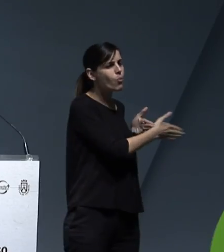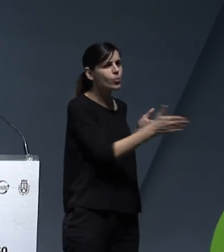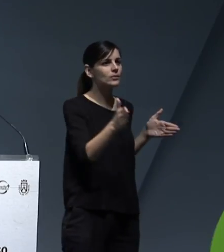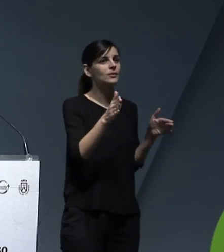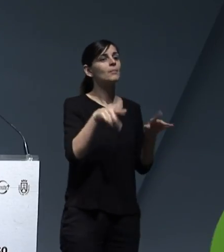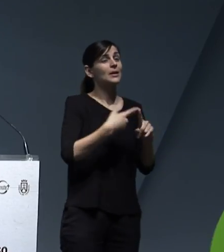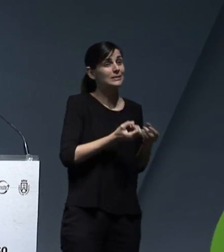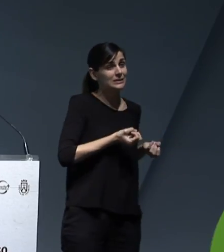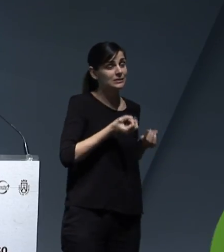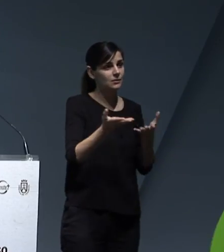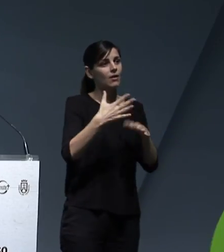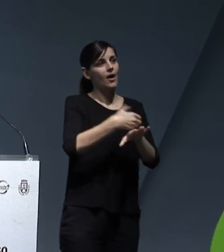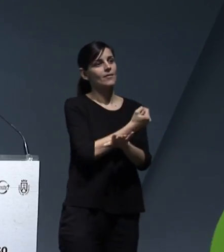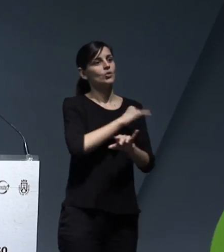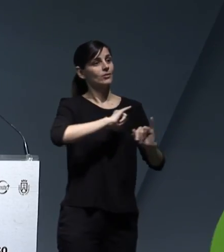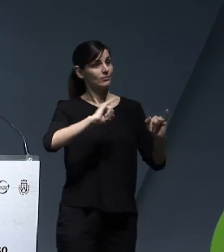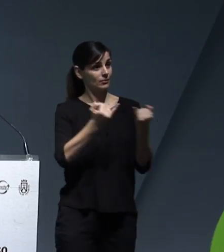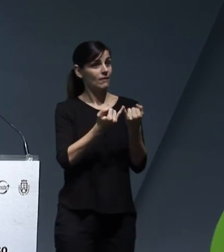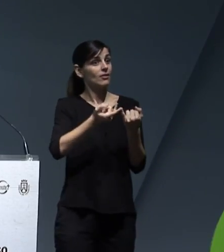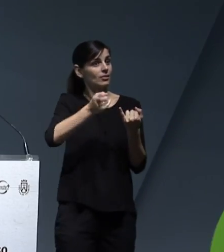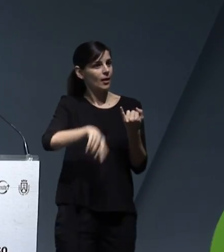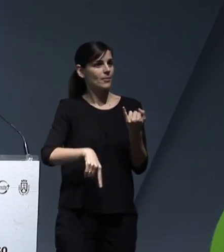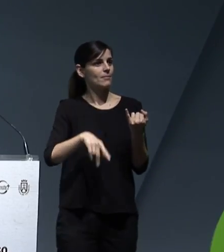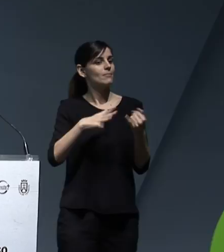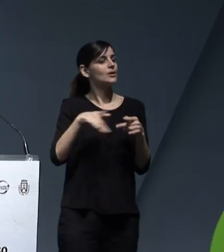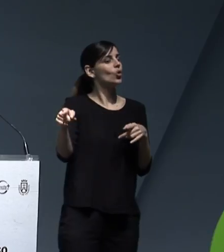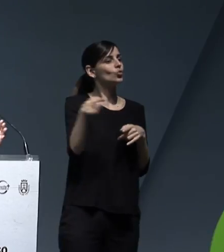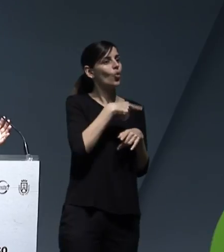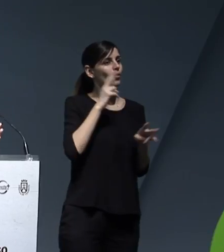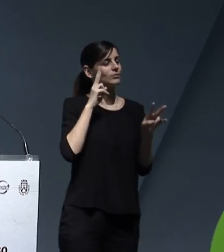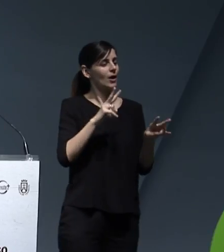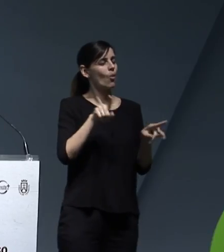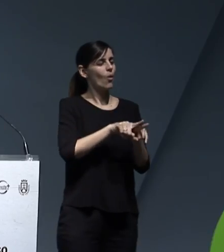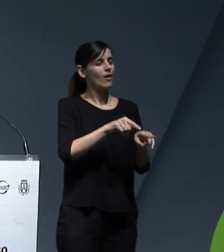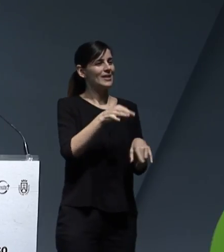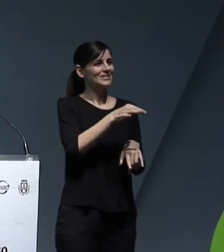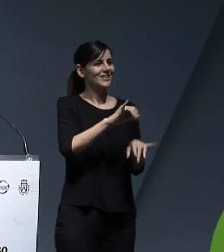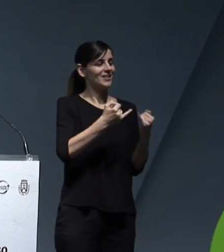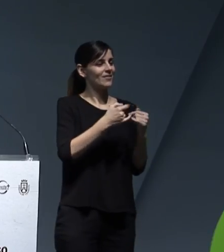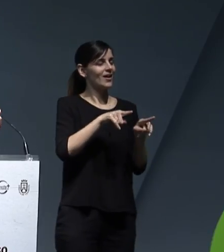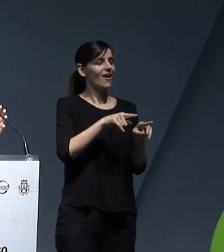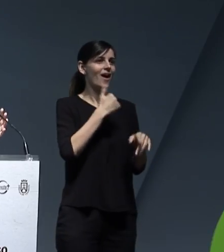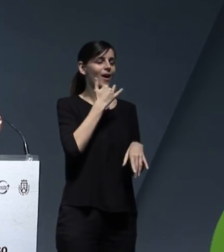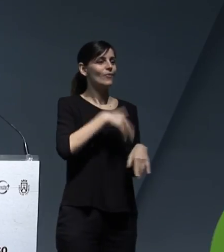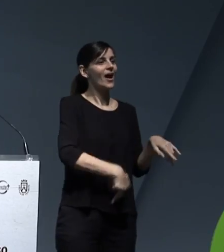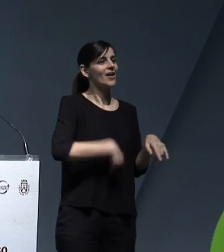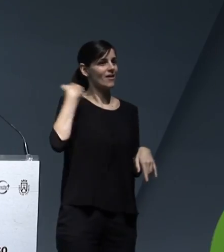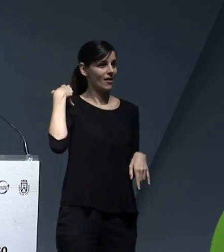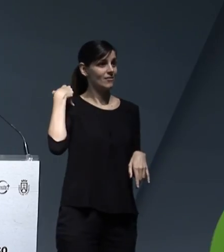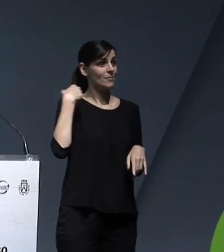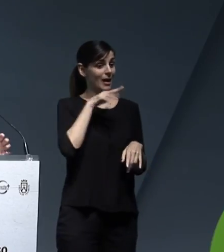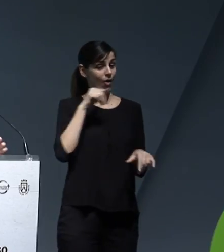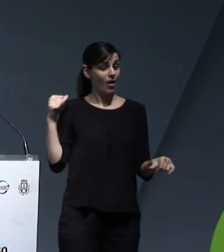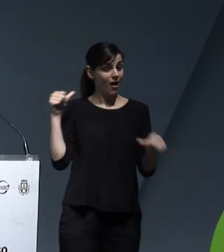transfirieron al Cabildo Insular, vieron la isla como un todo y transcurridos 30 años, aquellos se pueden